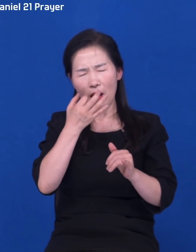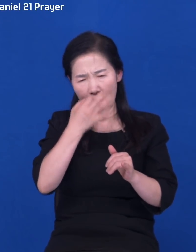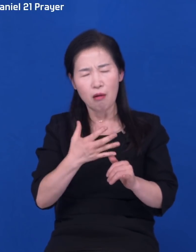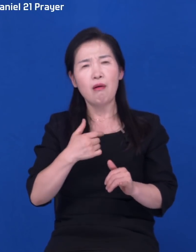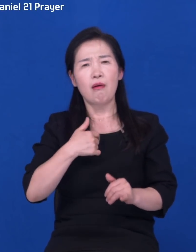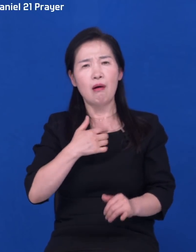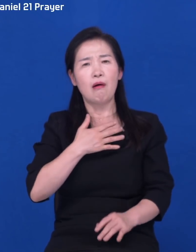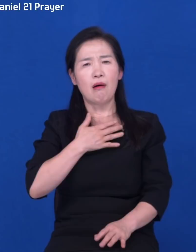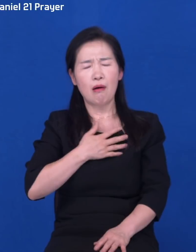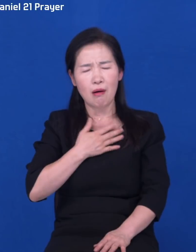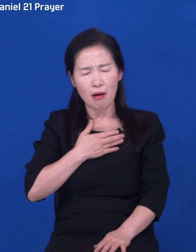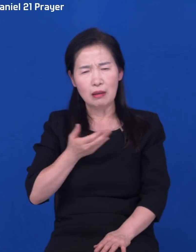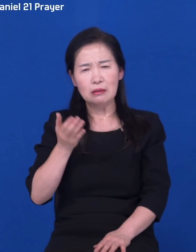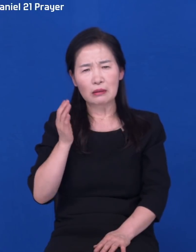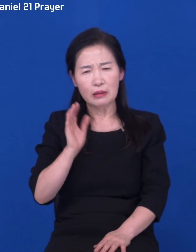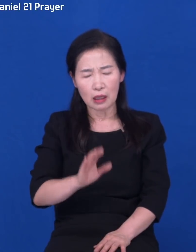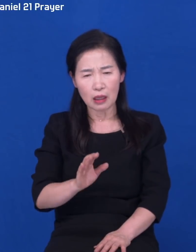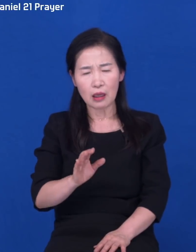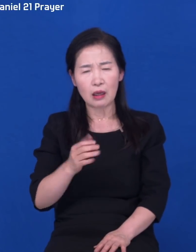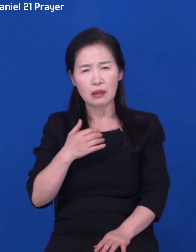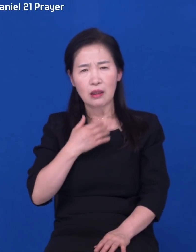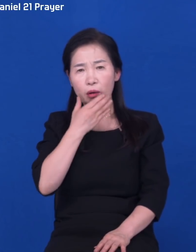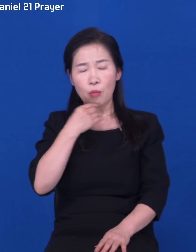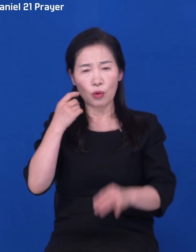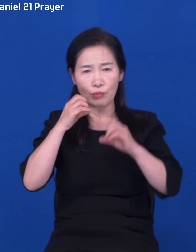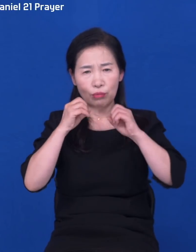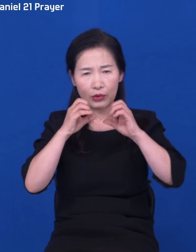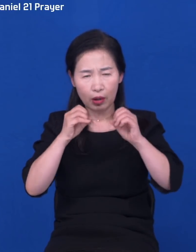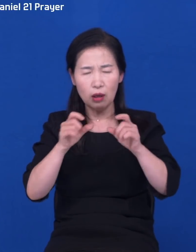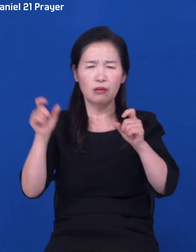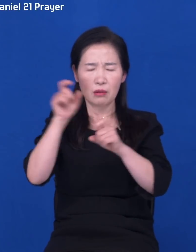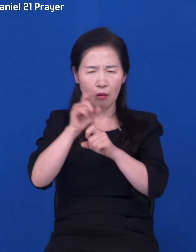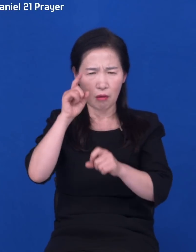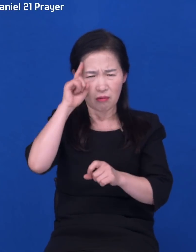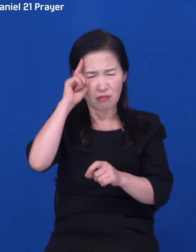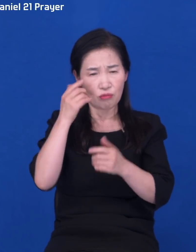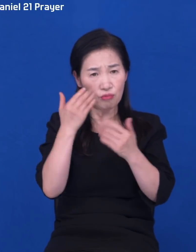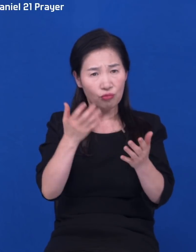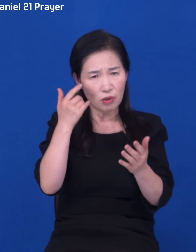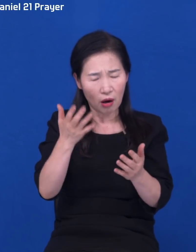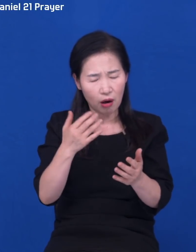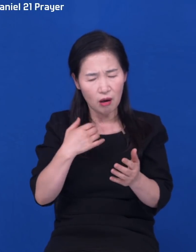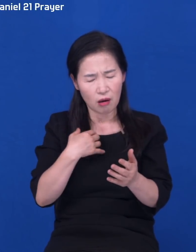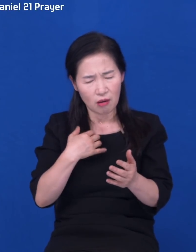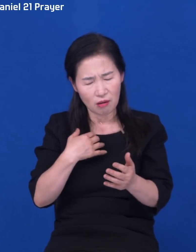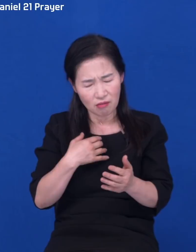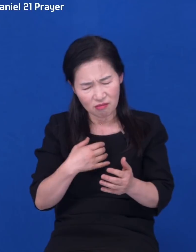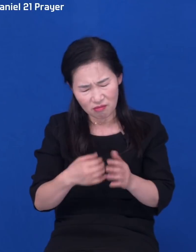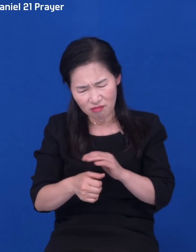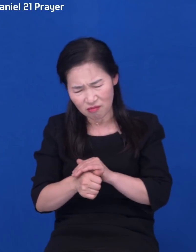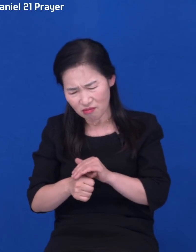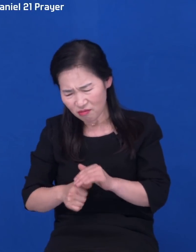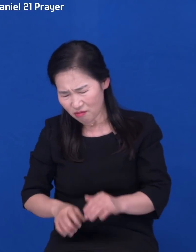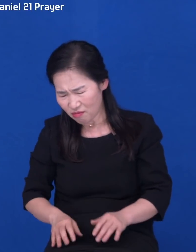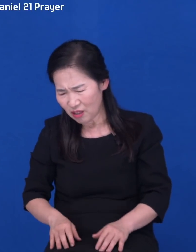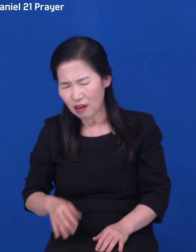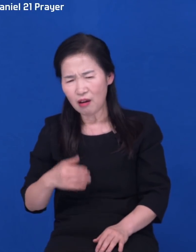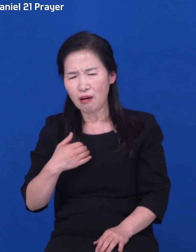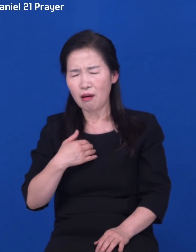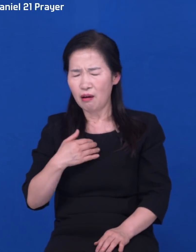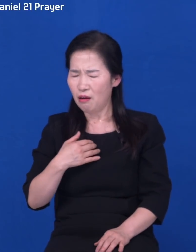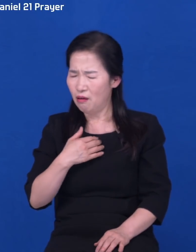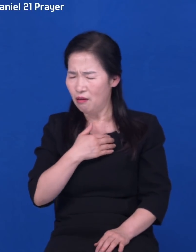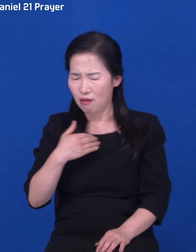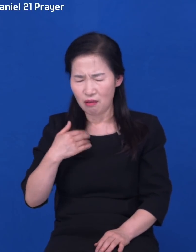사람들한테 더 큰 스트레스를 줬다는 게 내가 너무 이제 자괴감이 들고 위축돼서 하나님한테 저 보내지 마세요 제발 이제 안 갈 거예요.